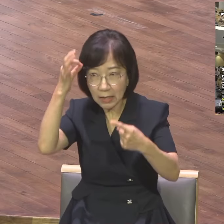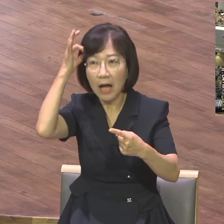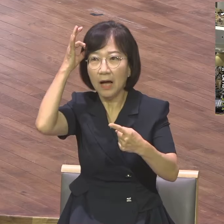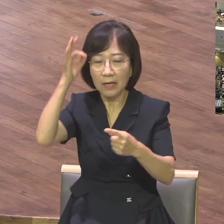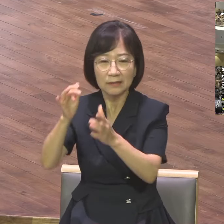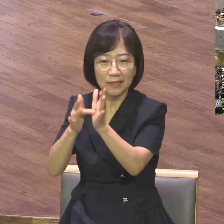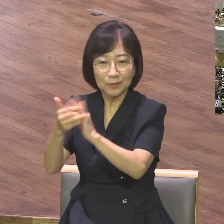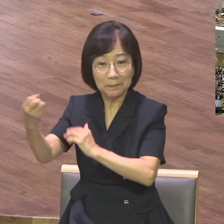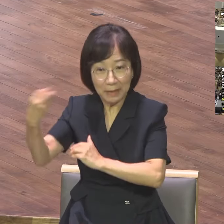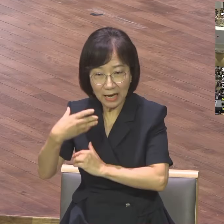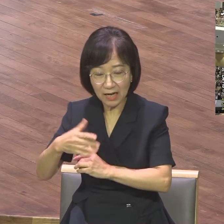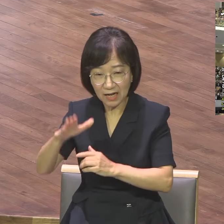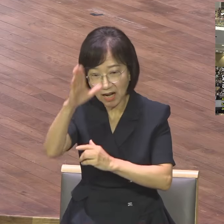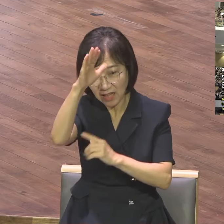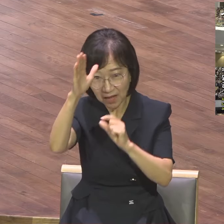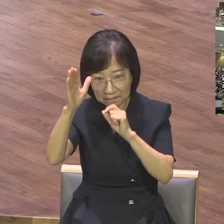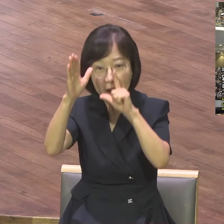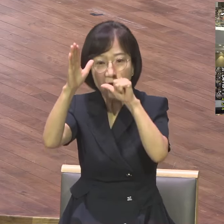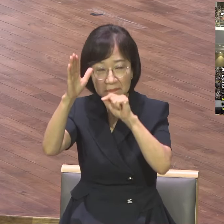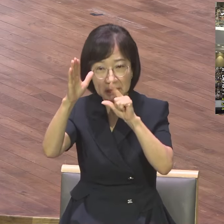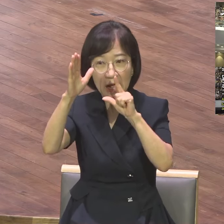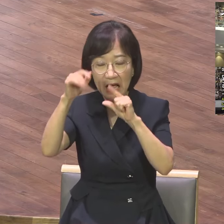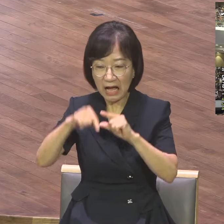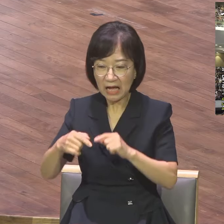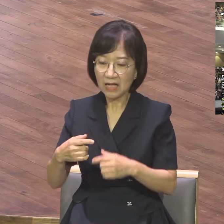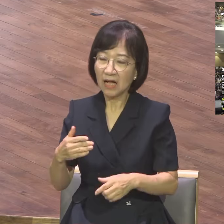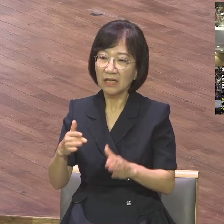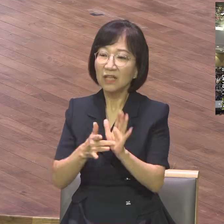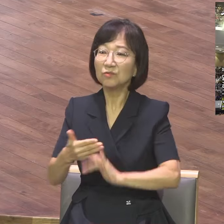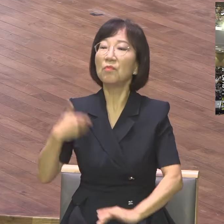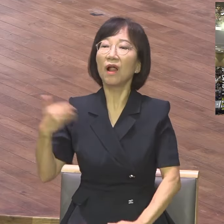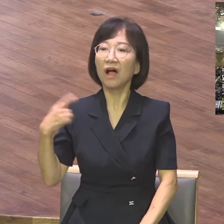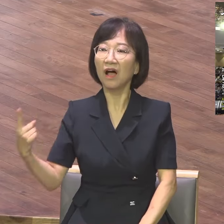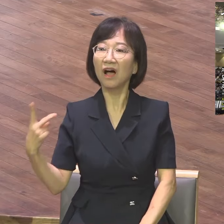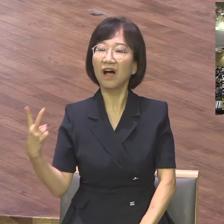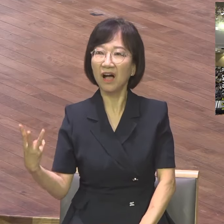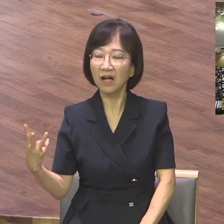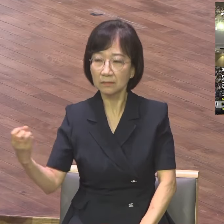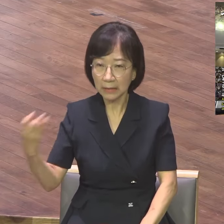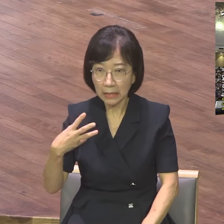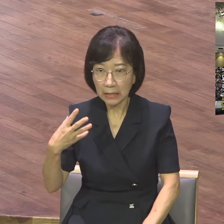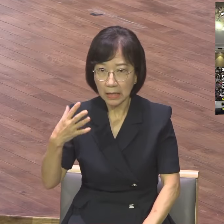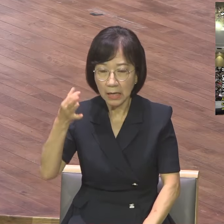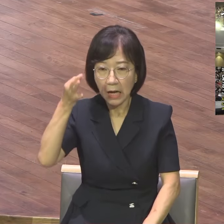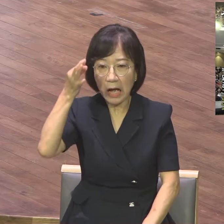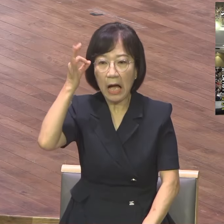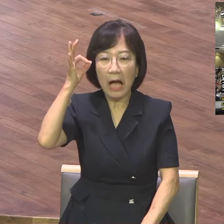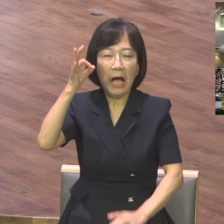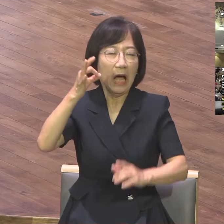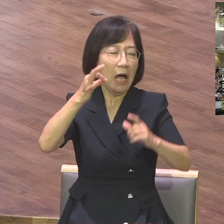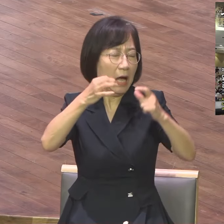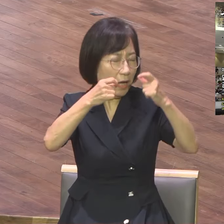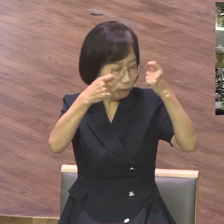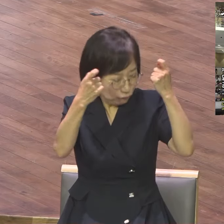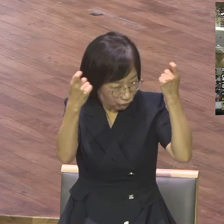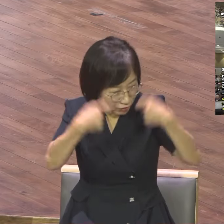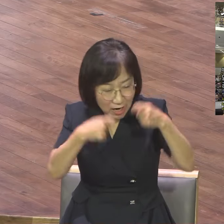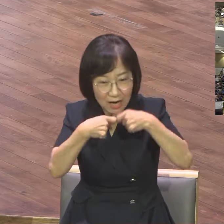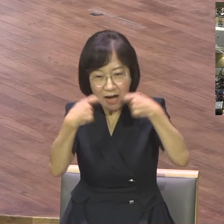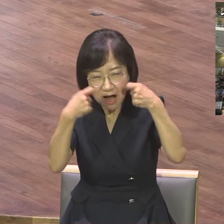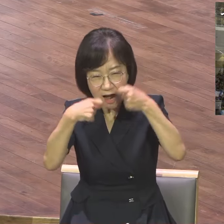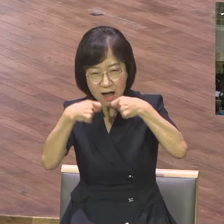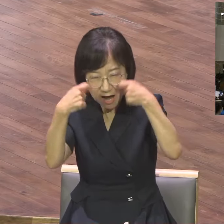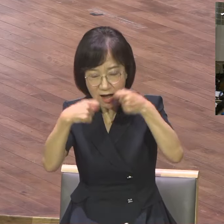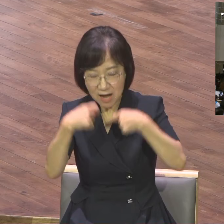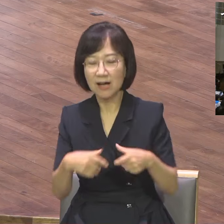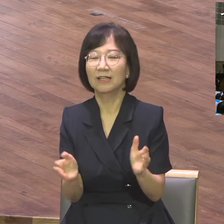자기에게 하신 말씀 곧 닭이 두 번 울기 전에 네가 세번 나를 부인하려 하심이 기억되어 그 일을 생각하고 울었더라.